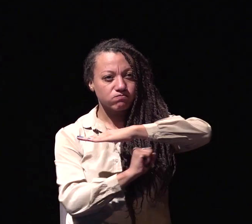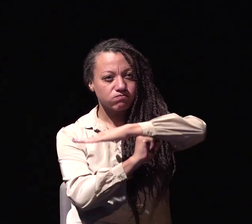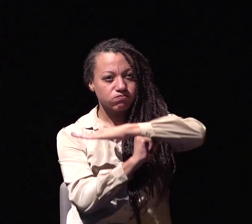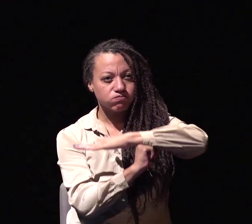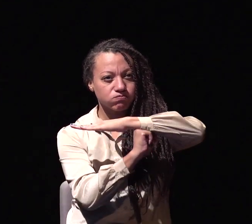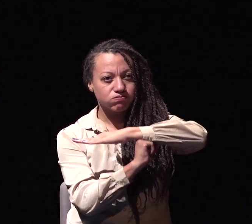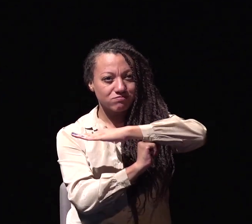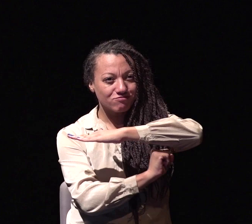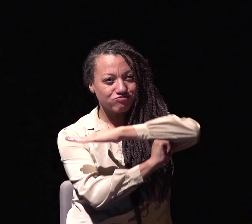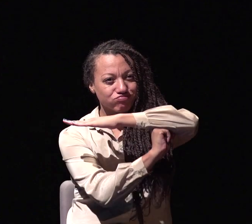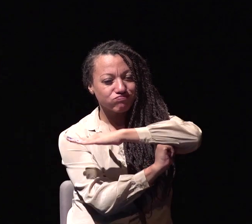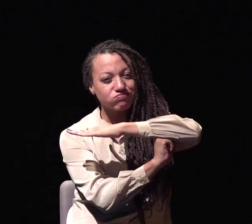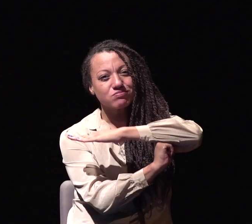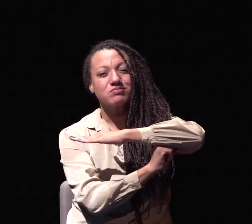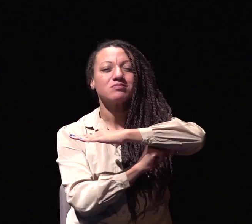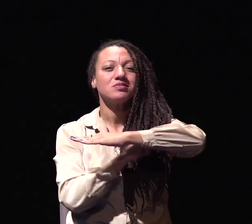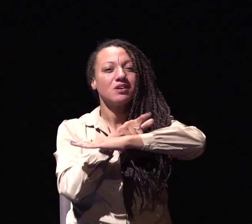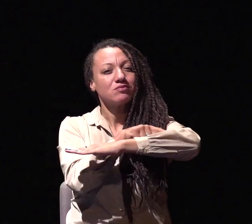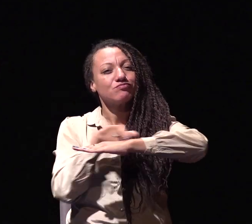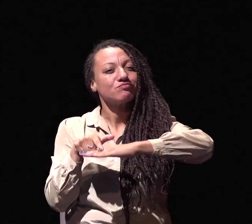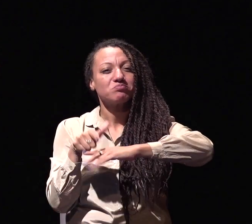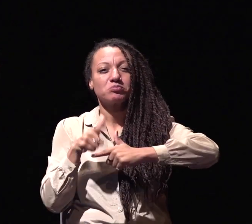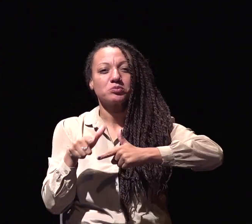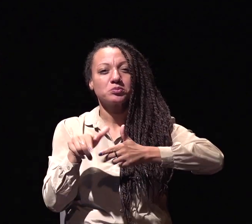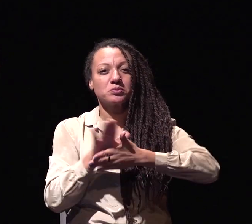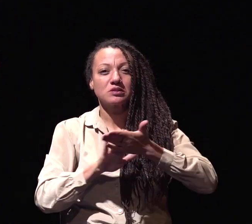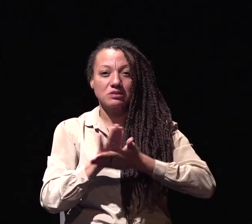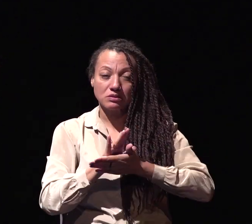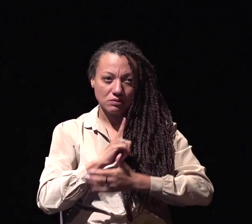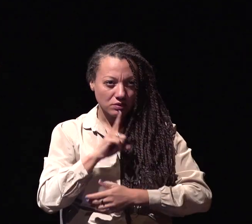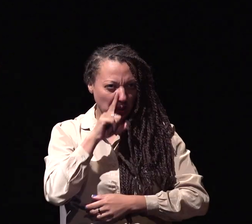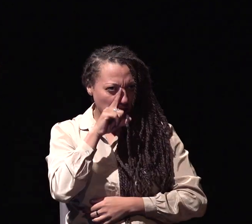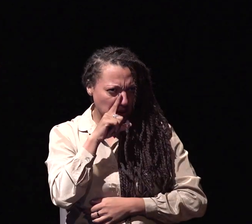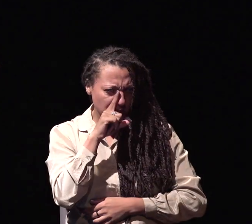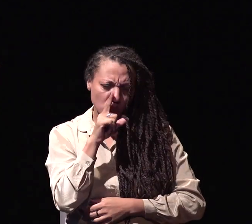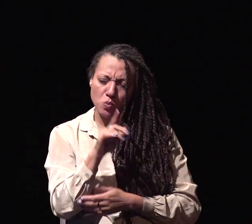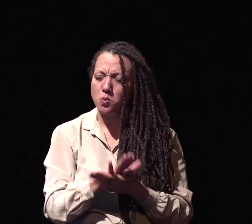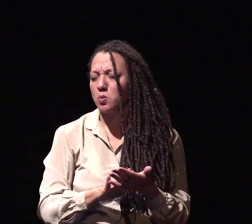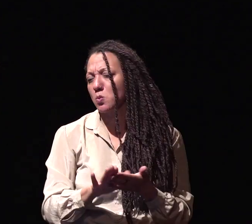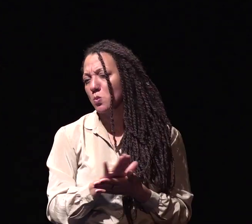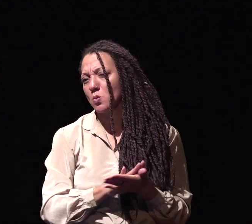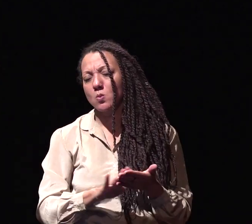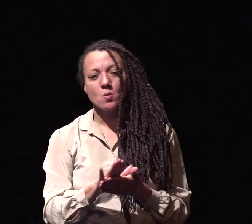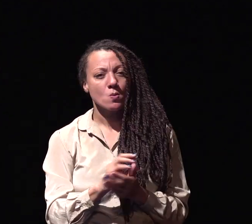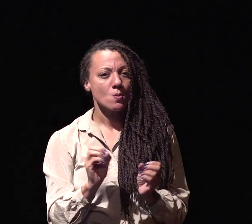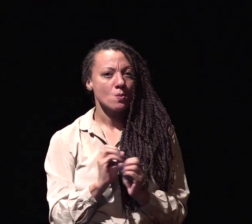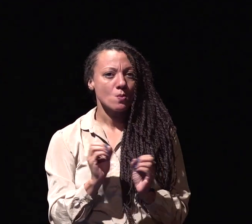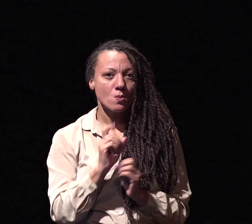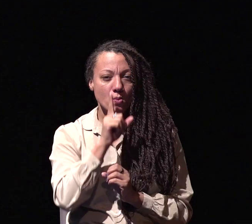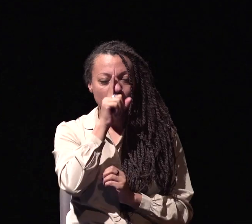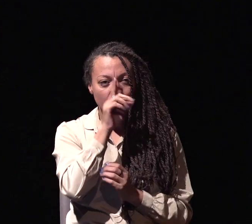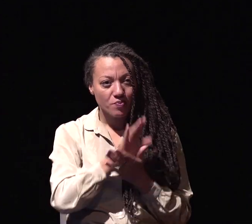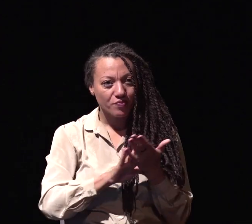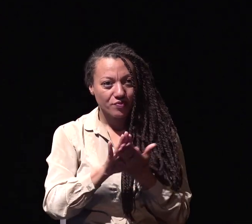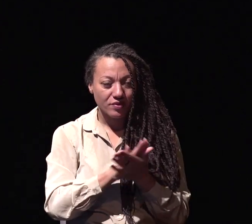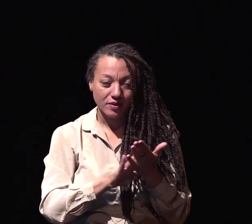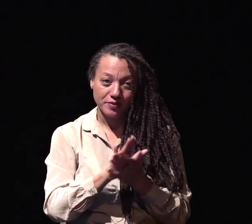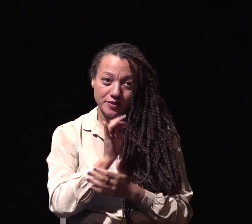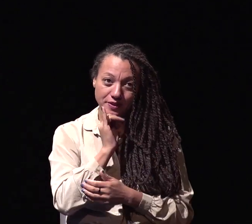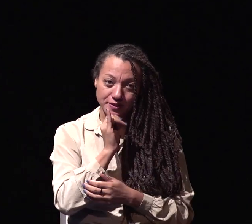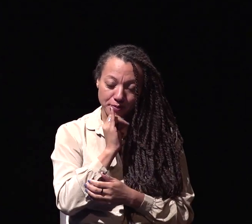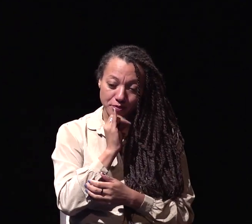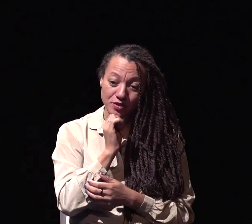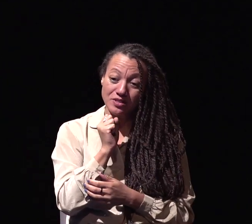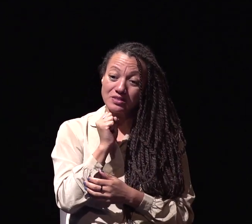e que essa laje fique aí sem nenhum problema. Existe algum risco? Nenhum risco. O risco é, se ao longo do tempo isso